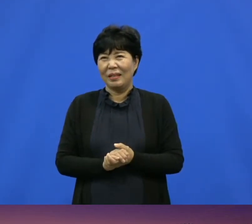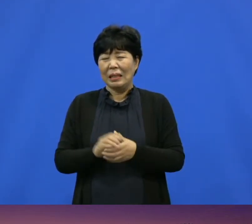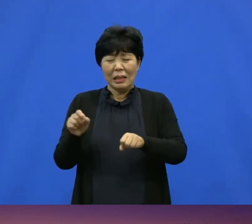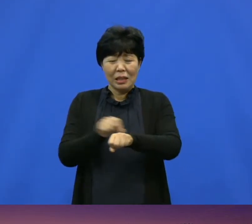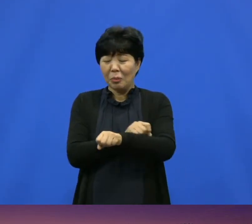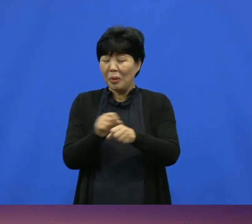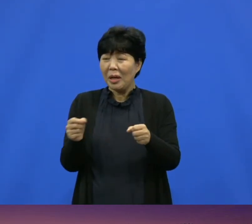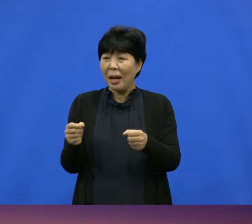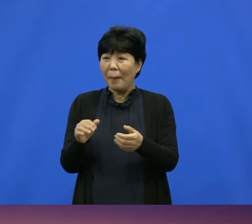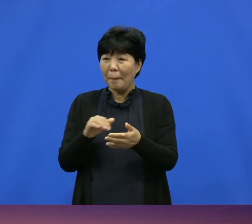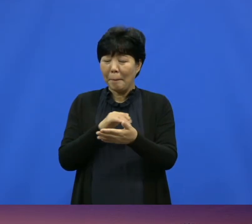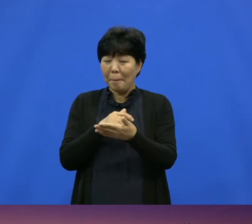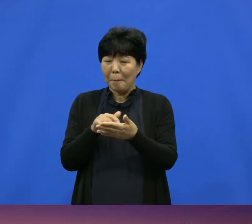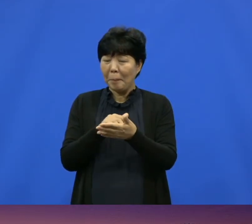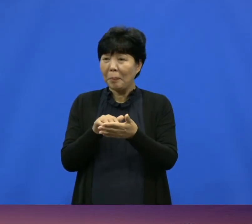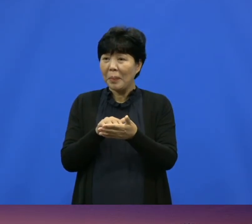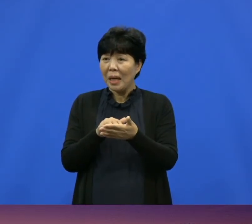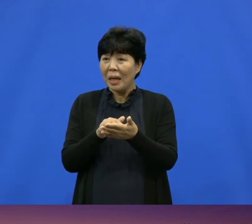여러분.